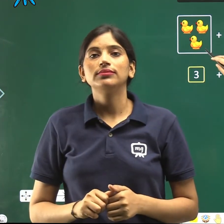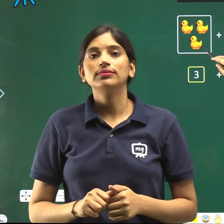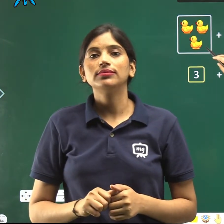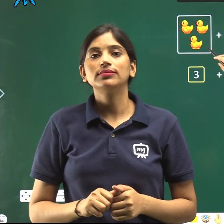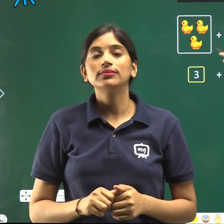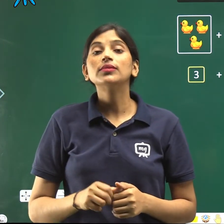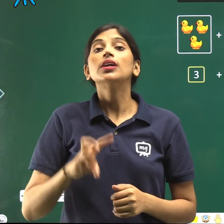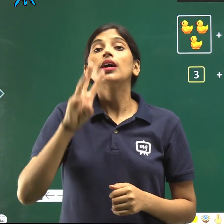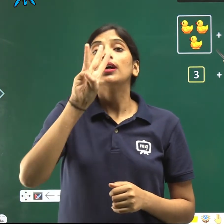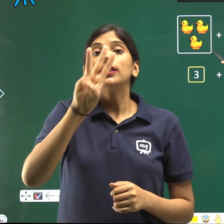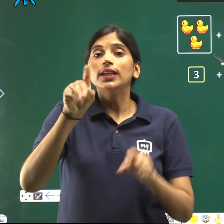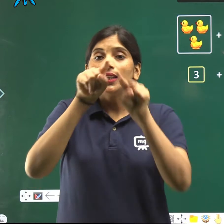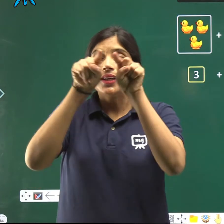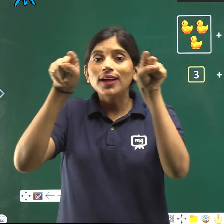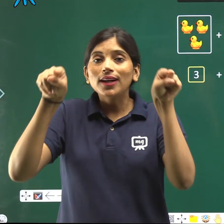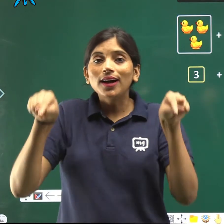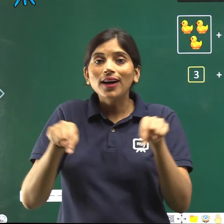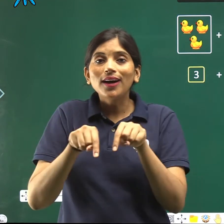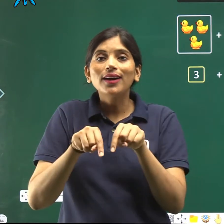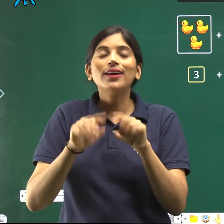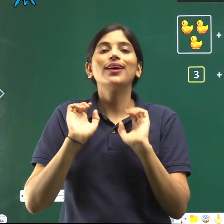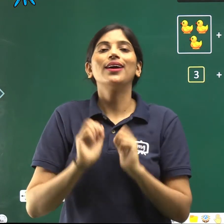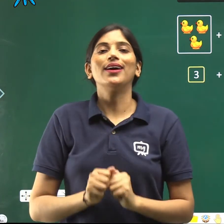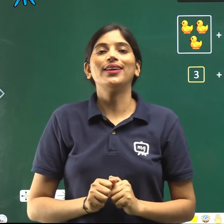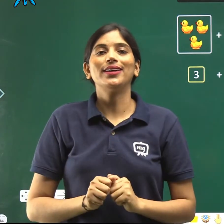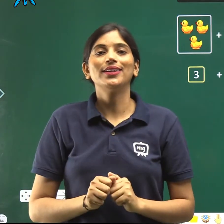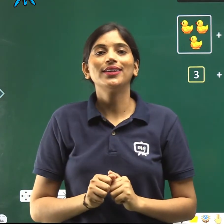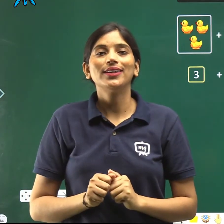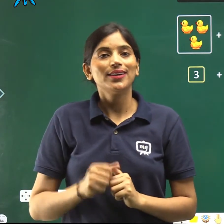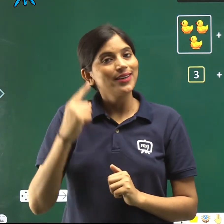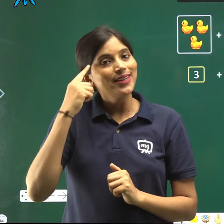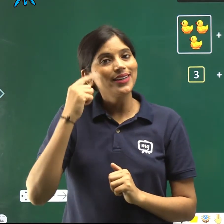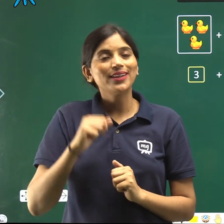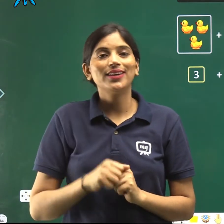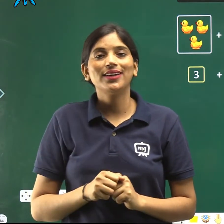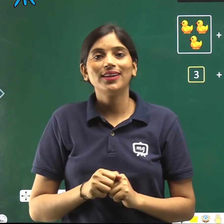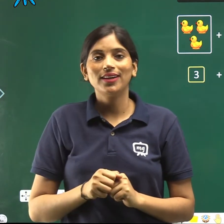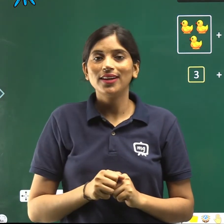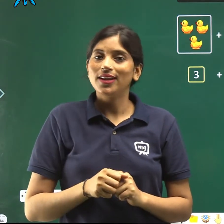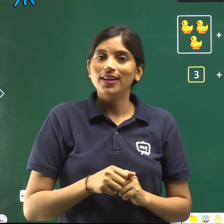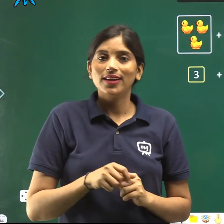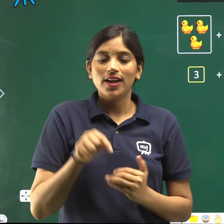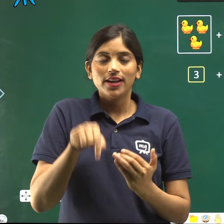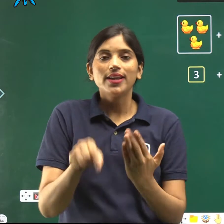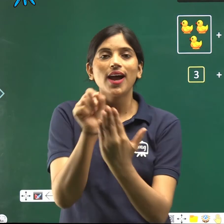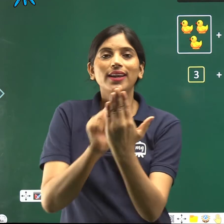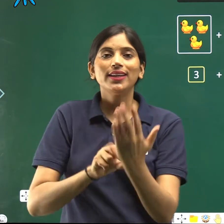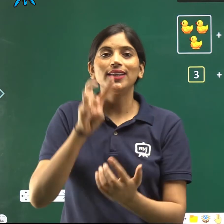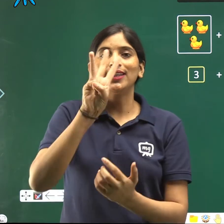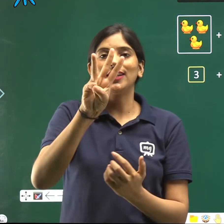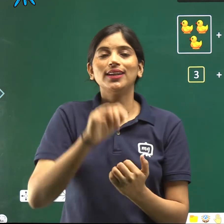3 क्या है बच्चों? खाने। 1, 2, 3। ठीक है, तो यहाँ लिखे हमने